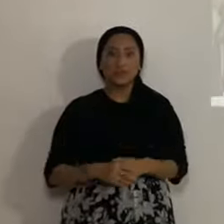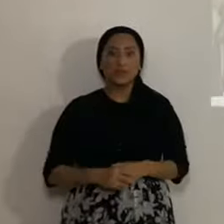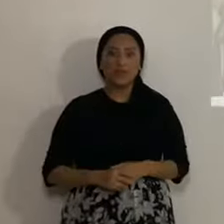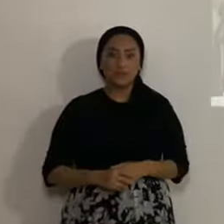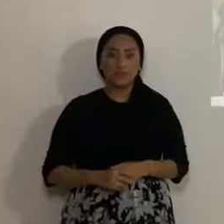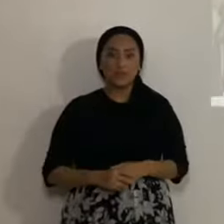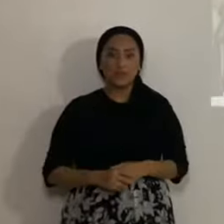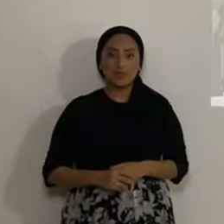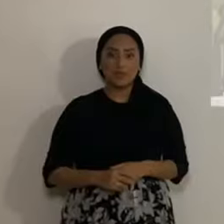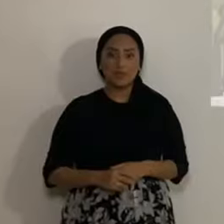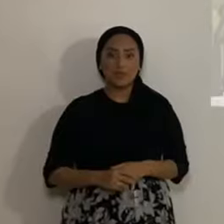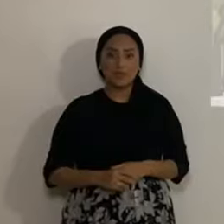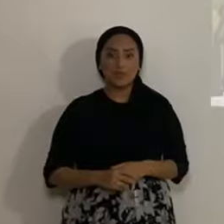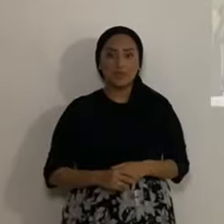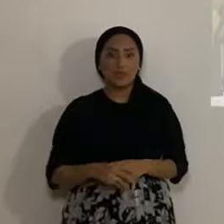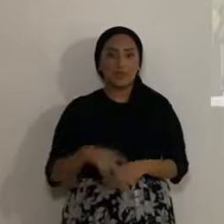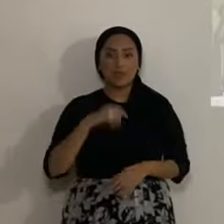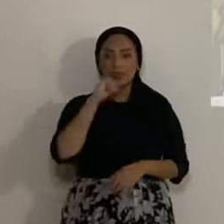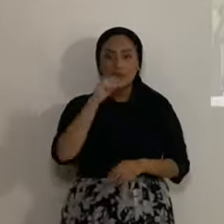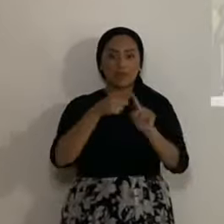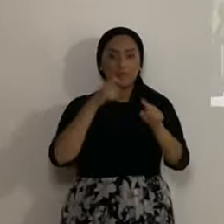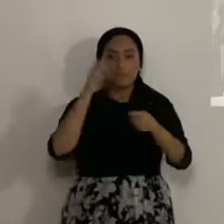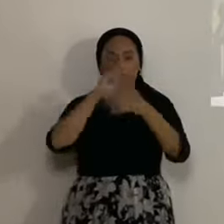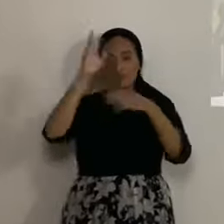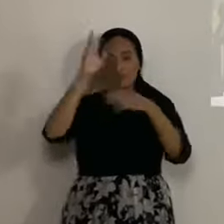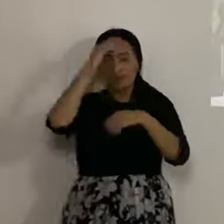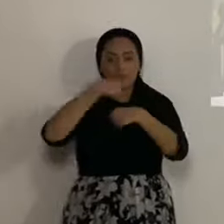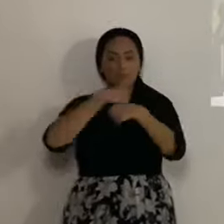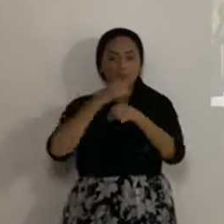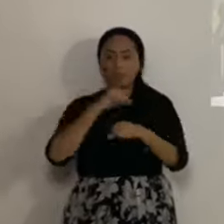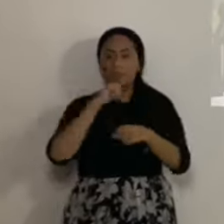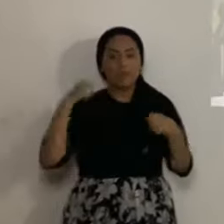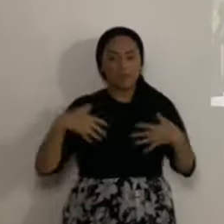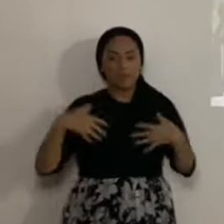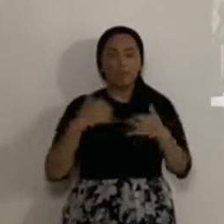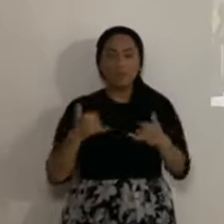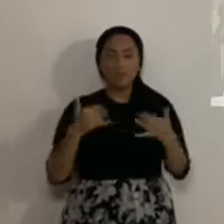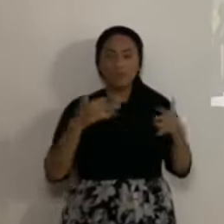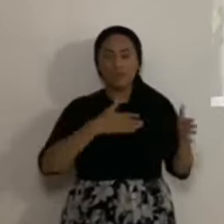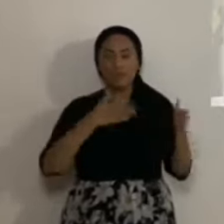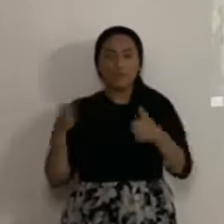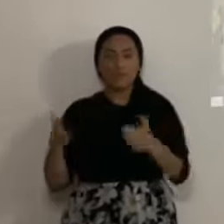de la naturaleza del eterno. Ahora,